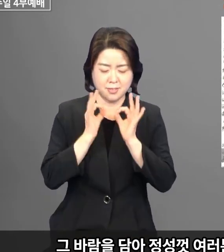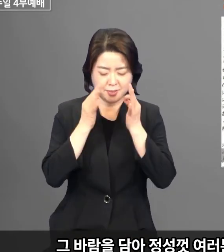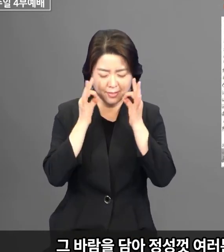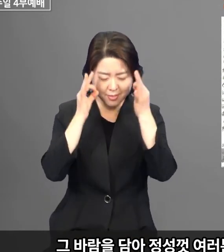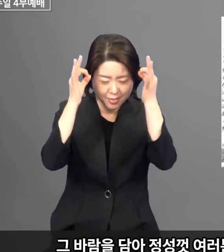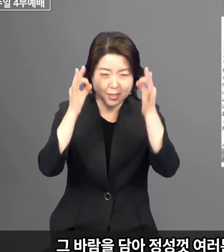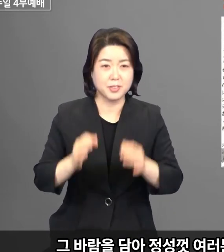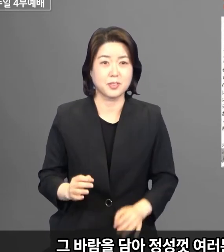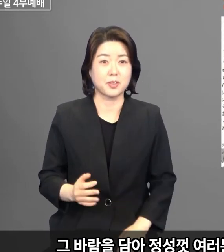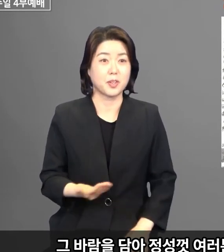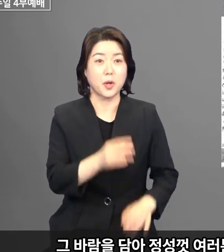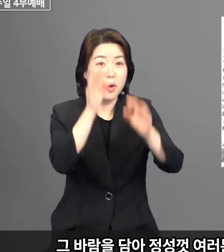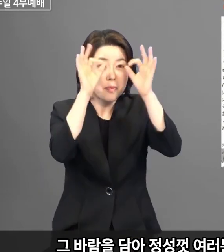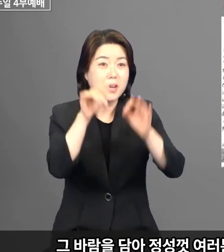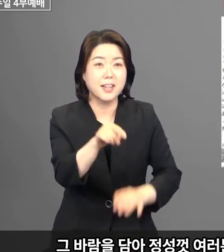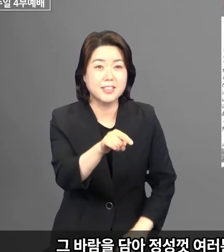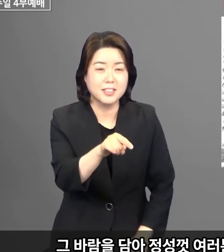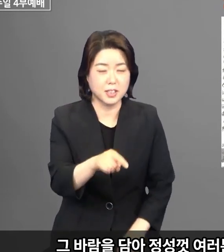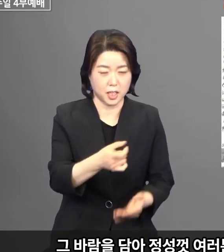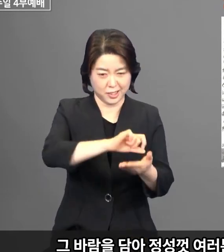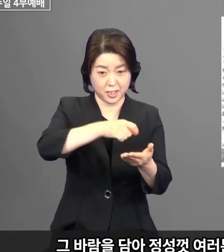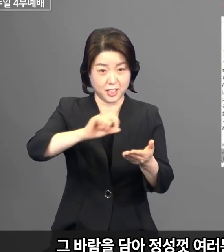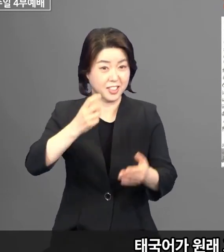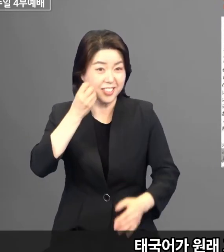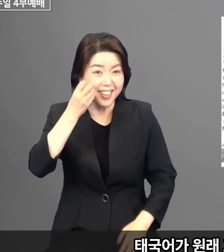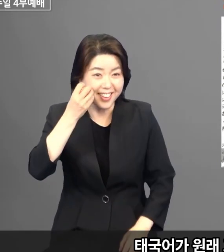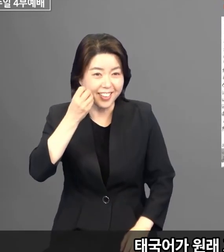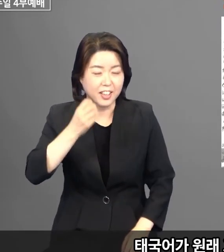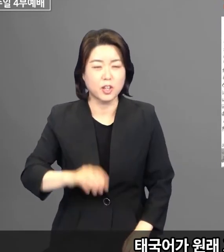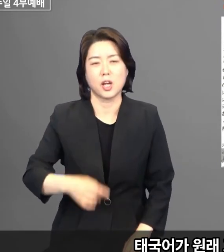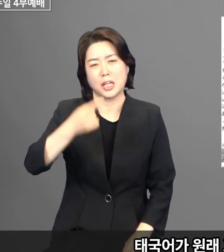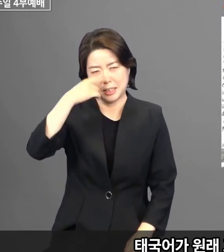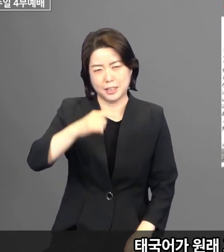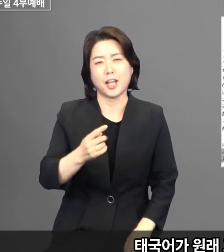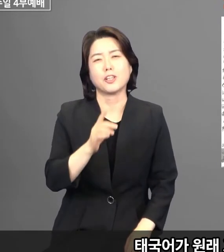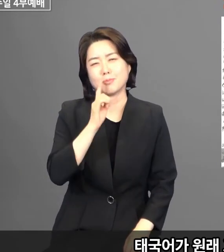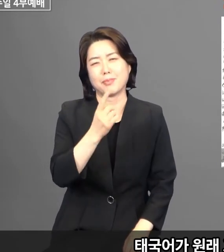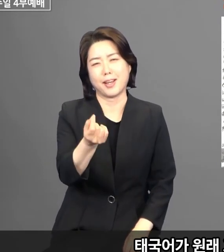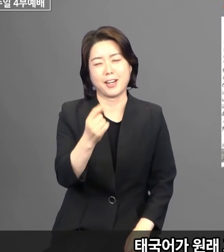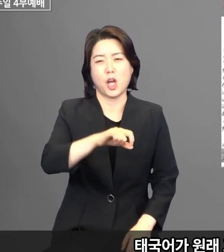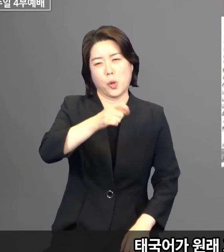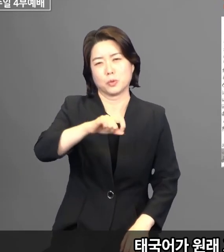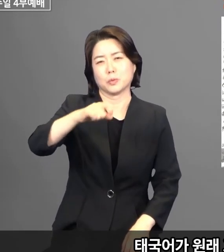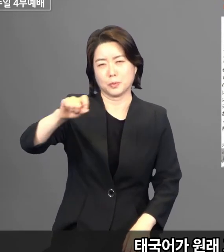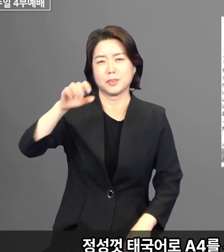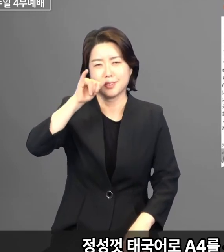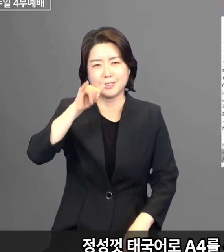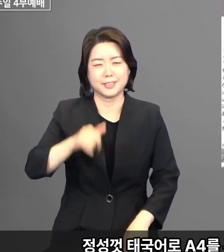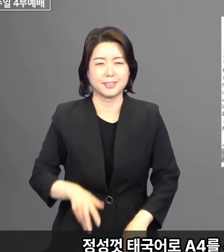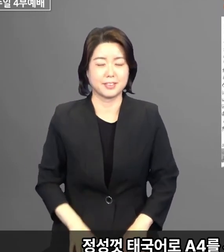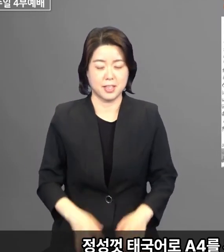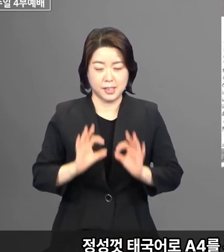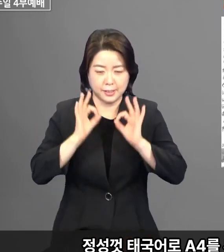정성껏 여러분 봤을 때의 지렁이 글씨 같죠? 태국어가 원래 꼬불꼬불합니다. 정성껏